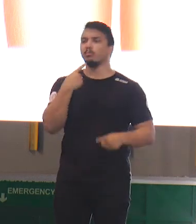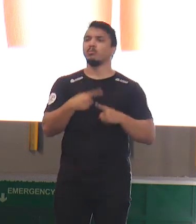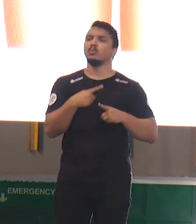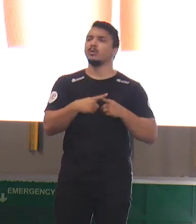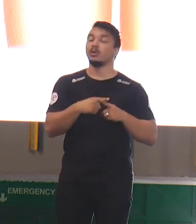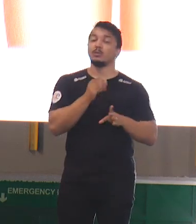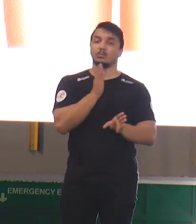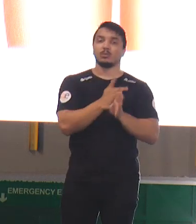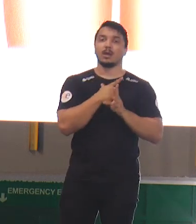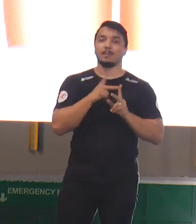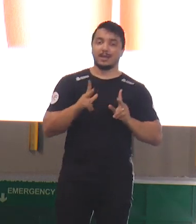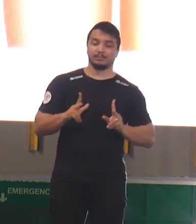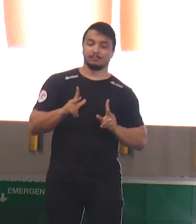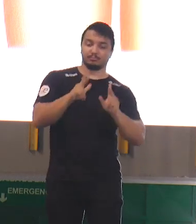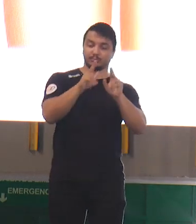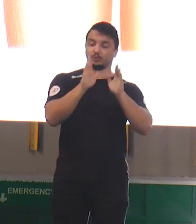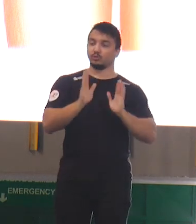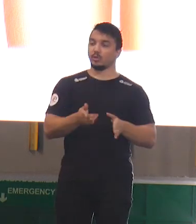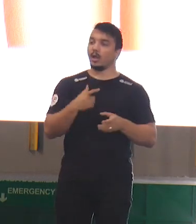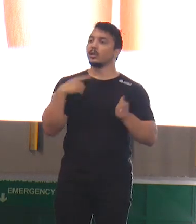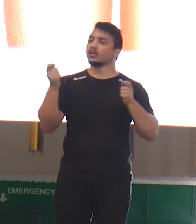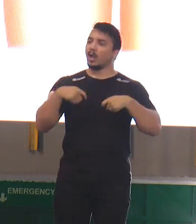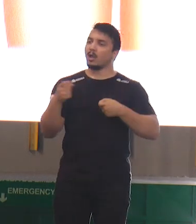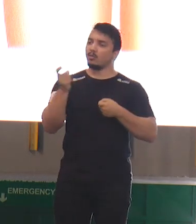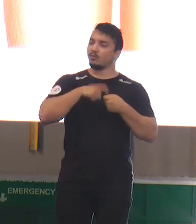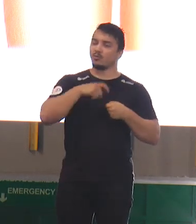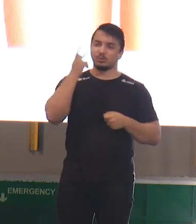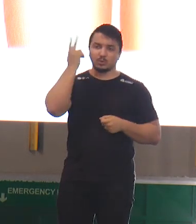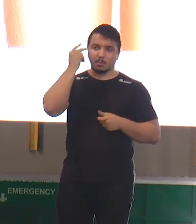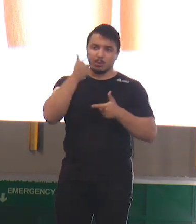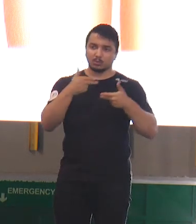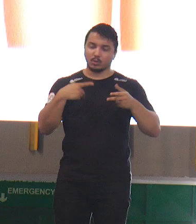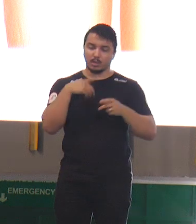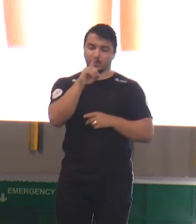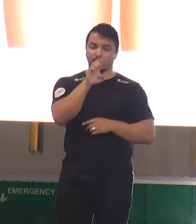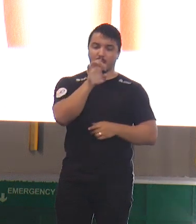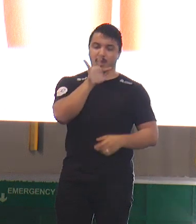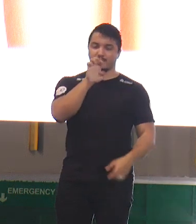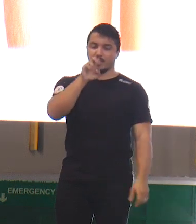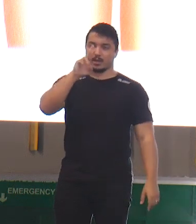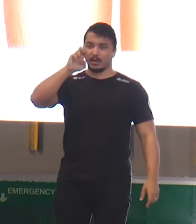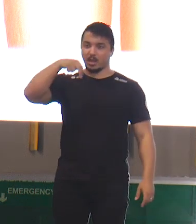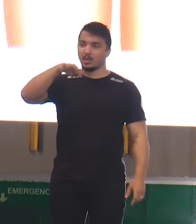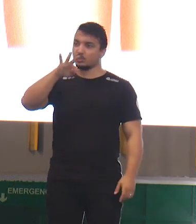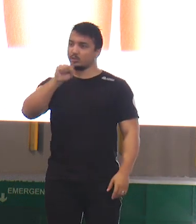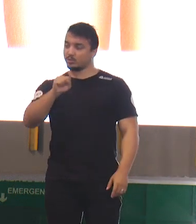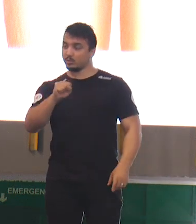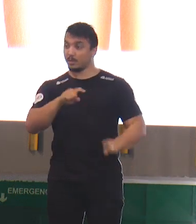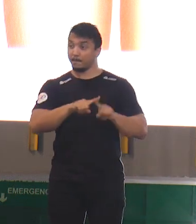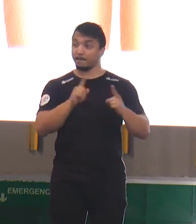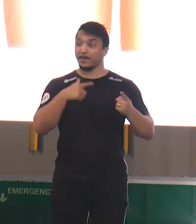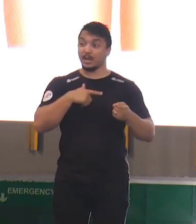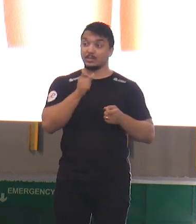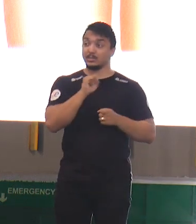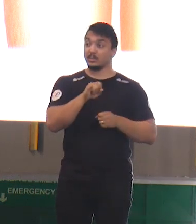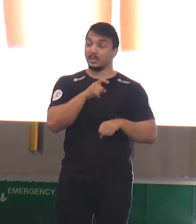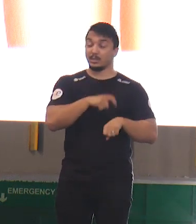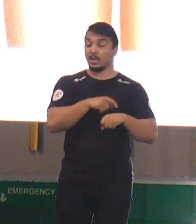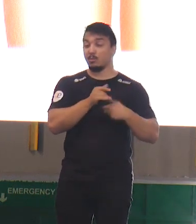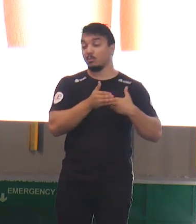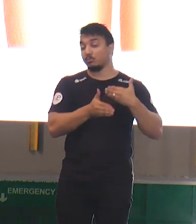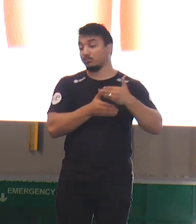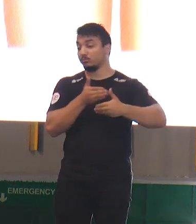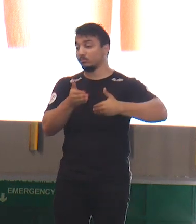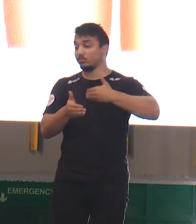Porque cirurgicamente consegue se reconstruir os canais diferentes. O problema é que com muito tempo, sem